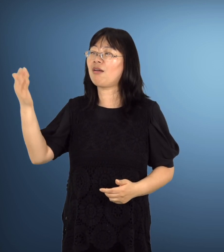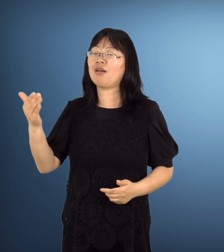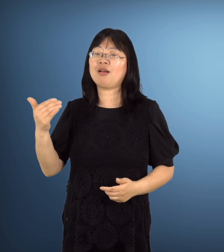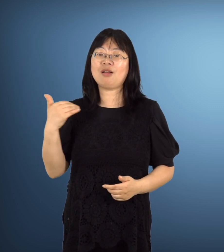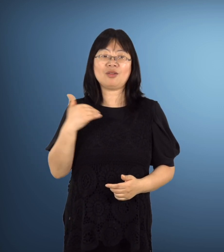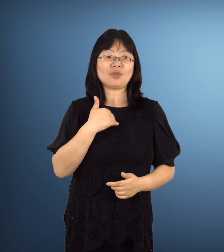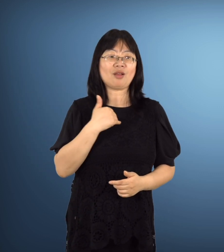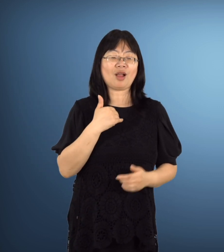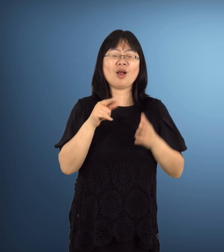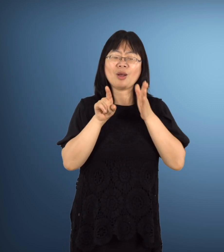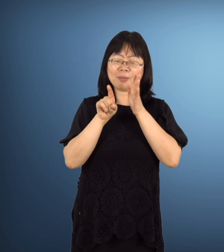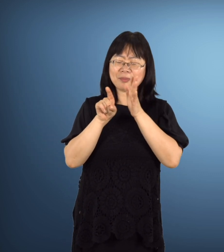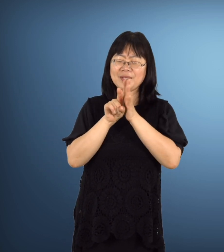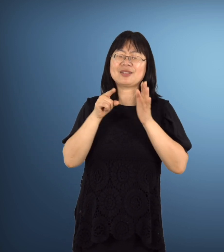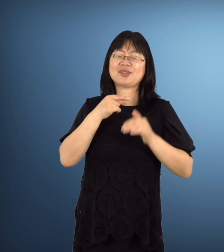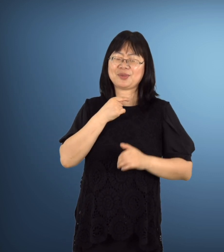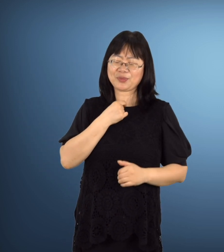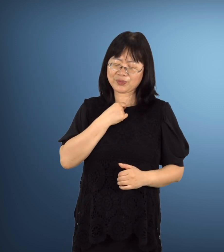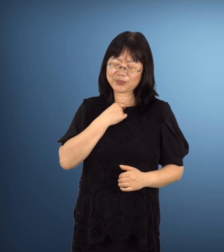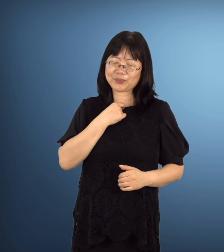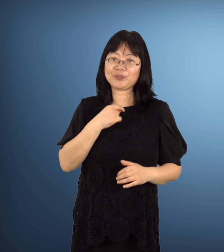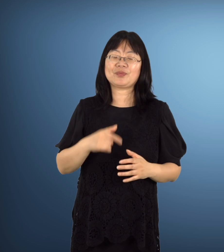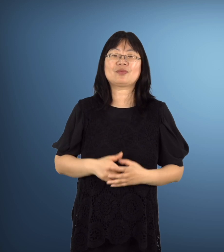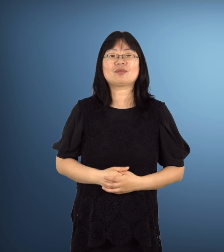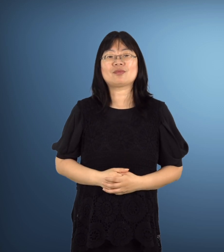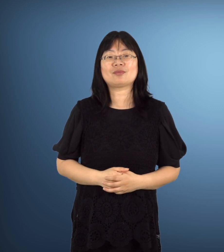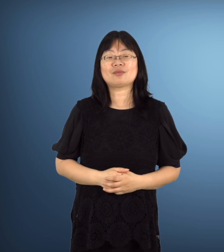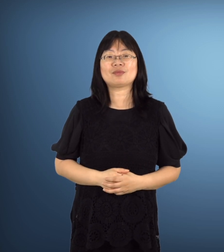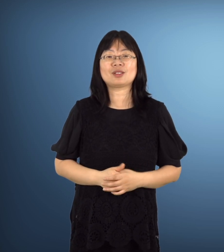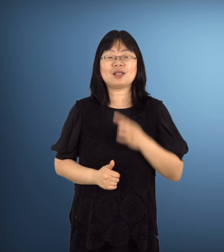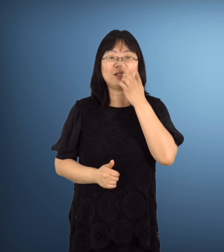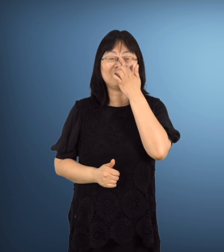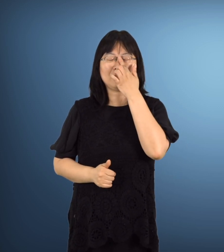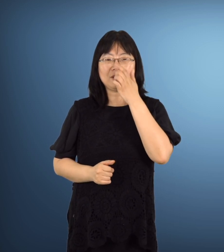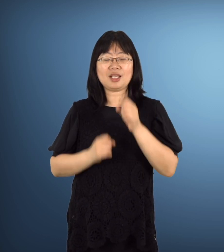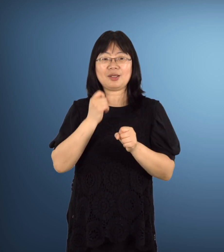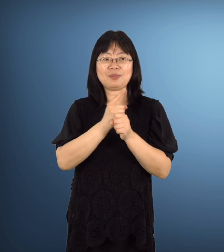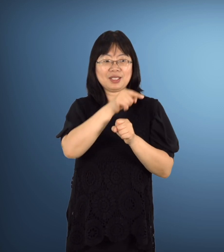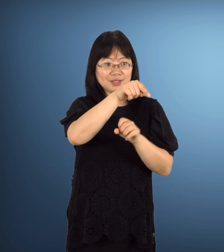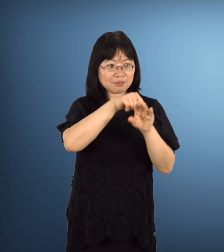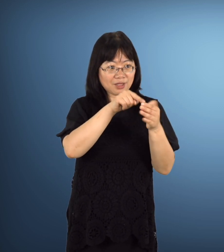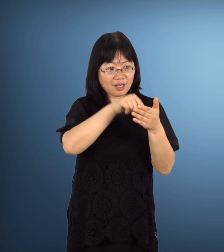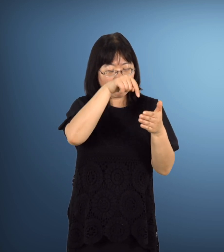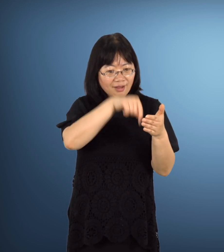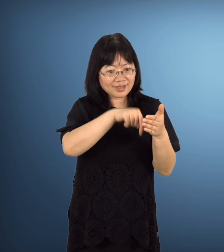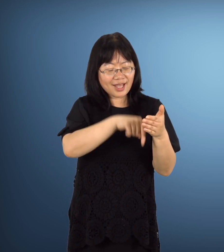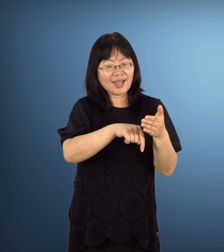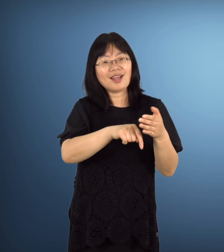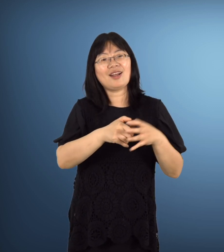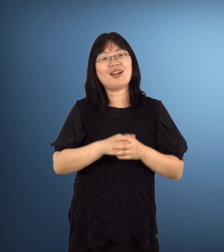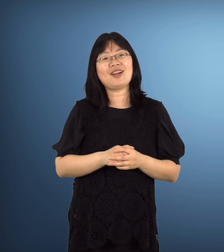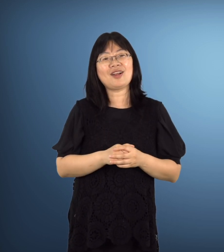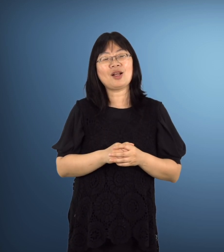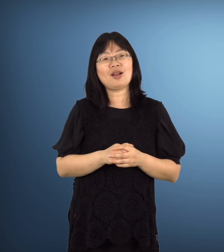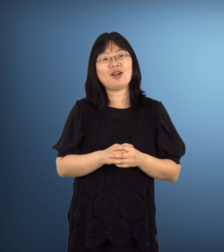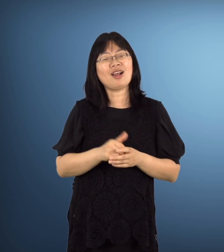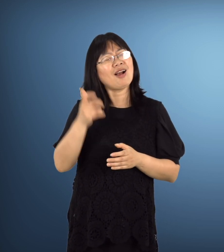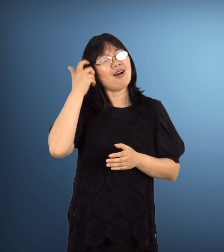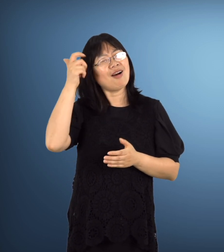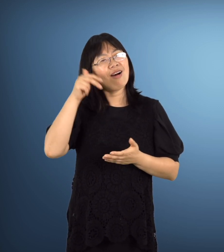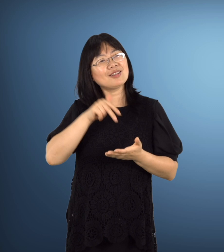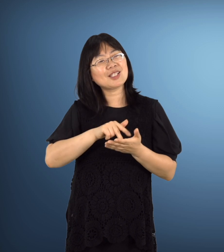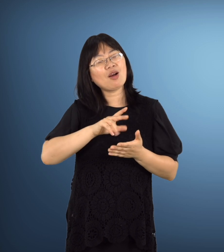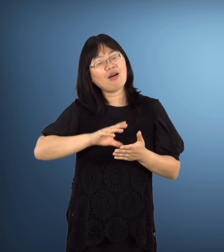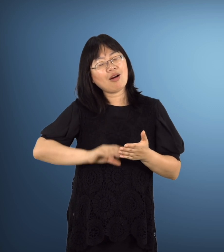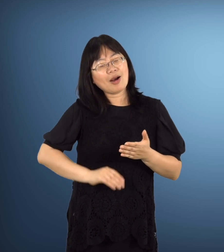내가 믿고자 하나이다. 이미 그의 마음속에는 거의 영적인 허기가